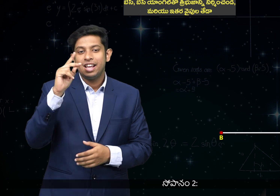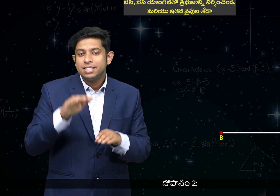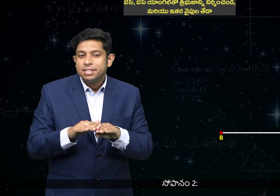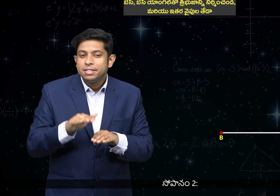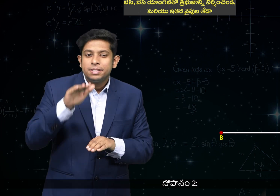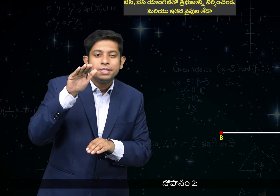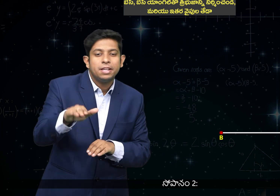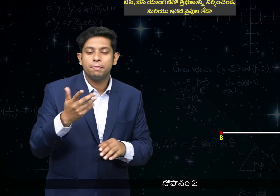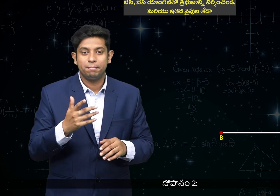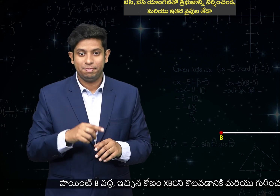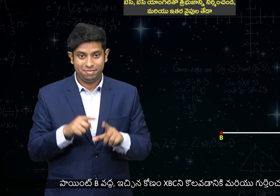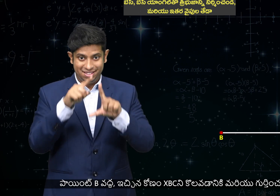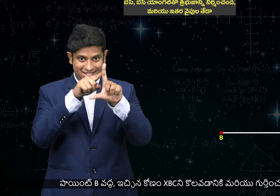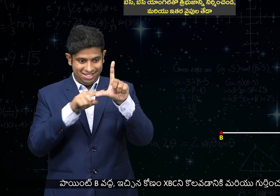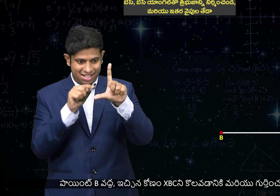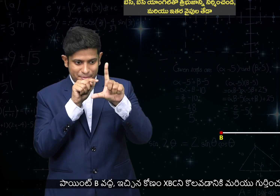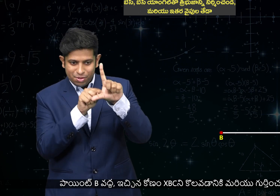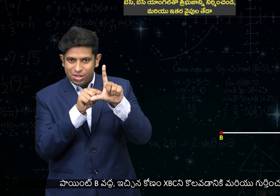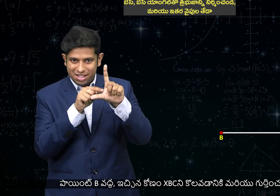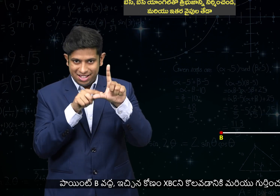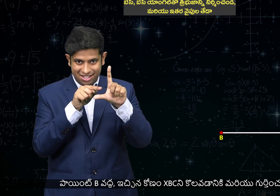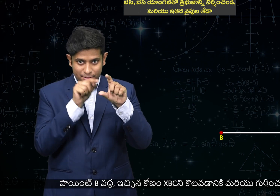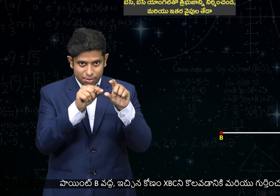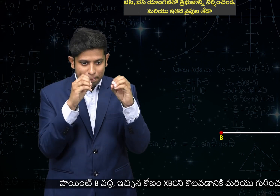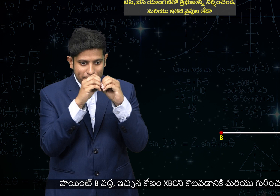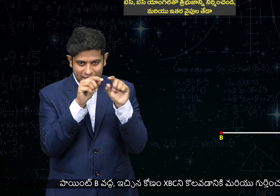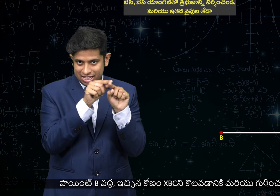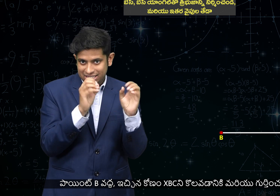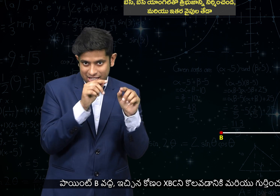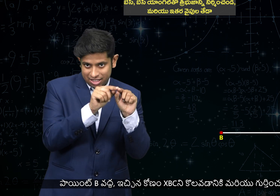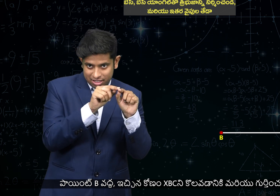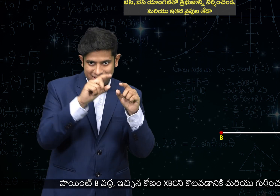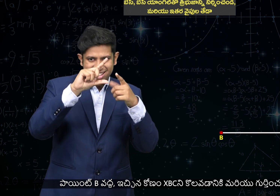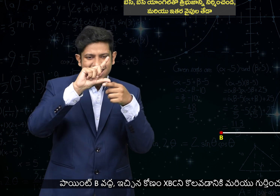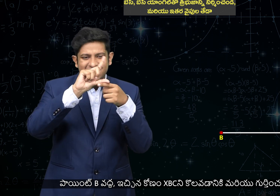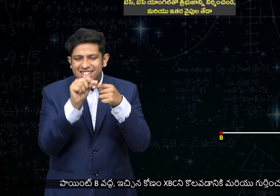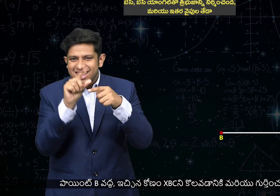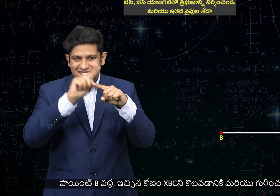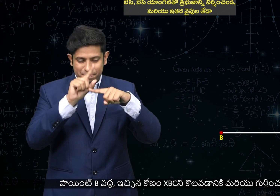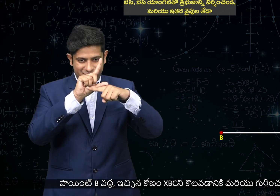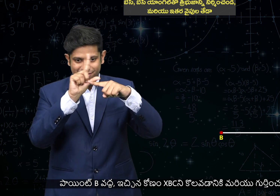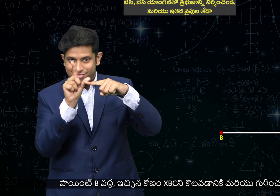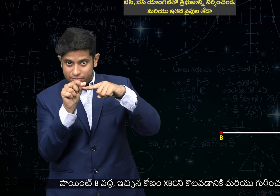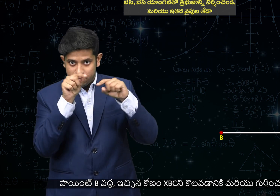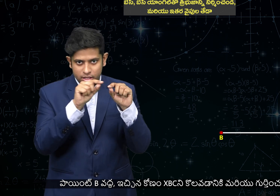సోపానం 2. పాయింట్ బి వద్ద ఇచ్చిన కోణం ఎక్స్-బీసీని కొలవడానికి మరియు